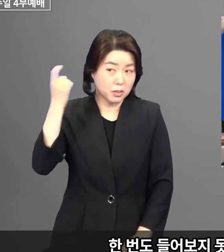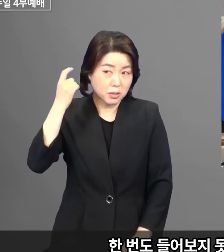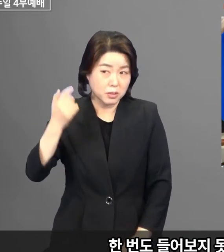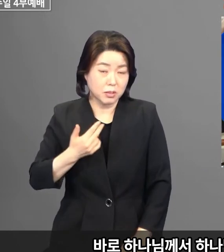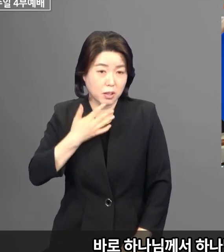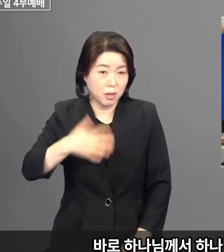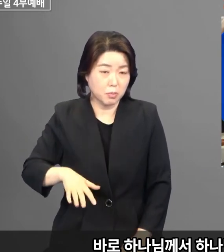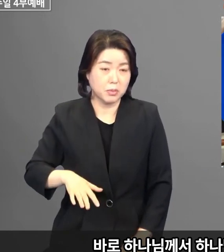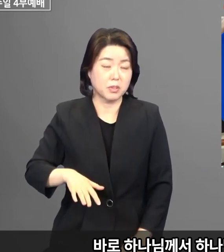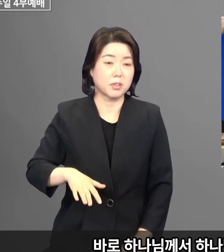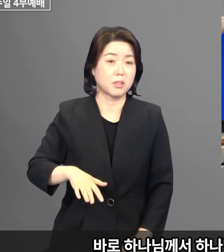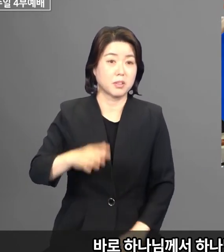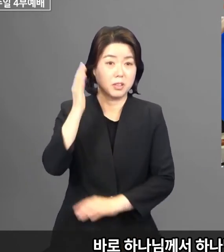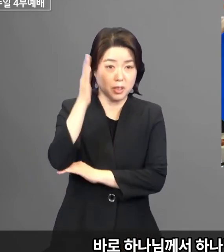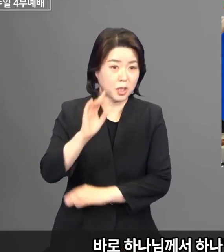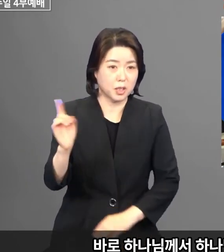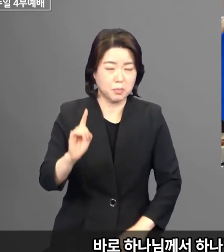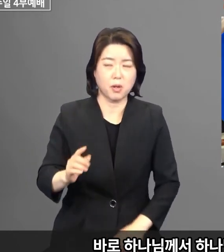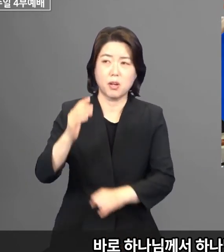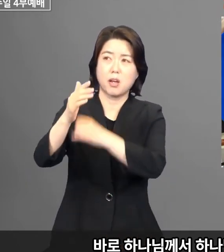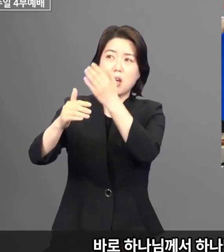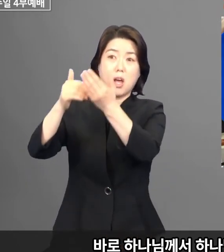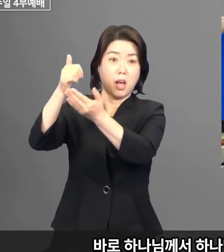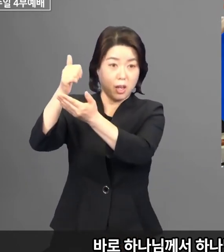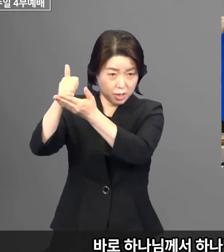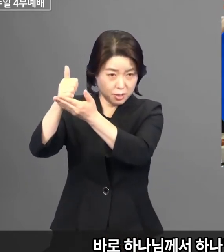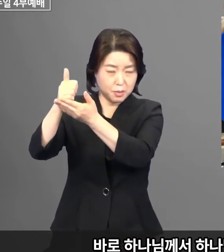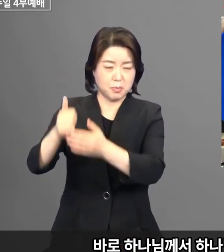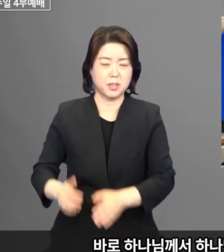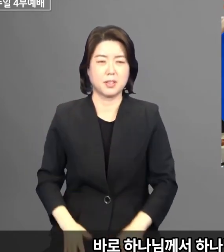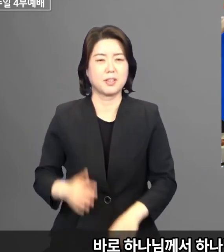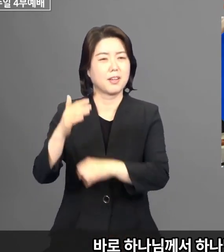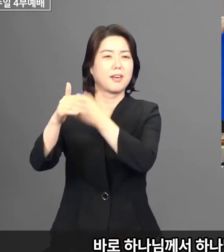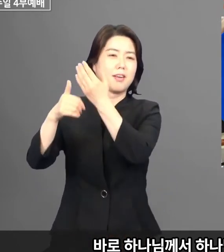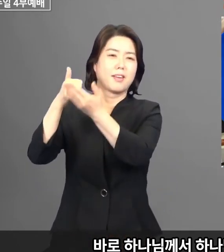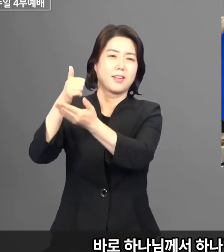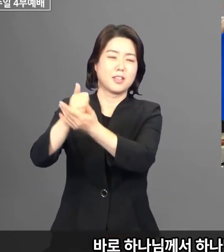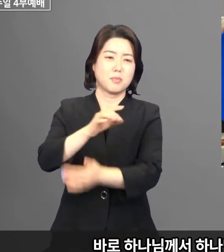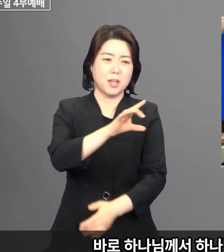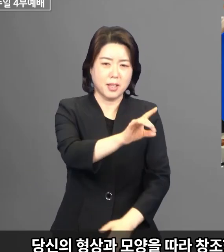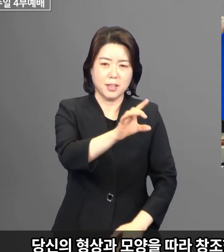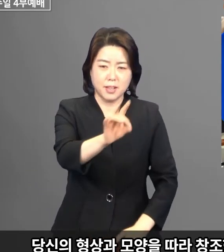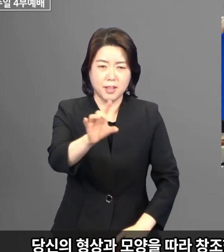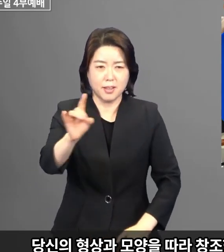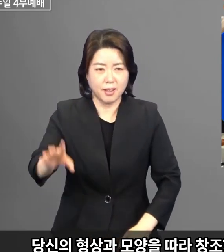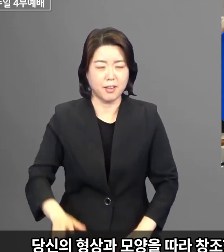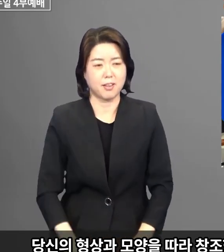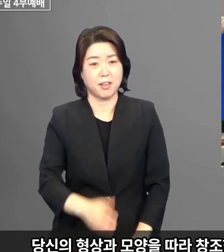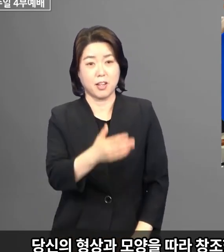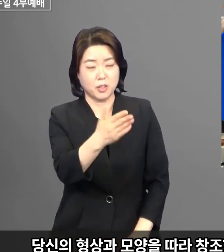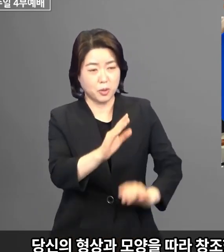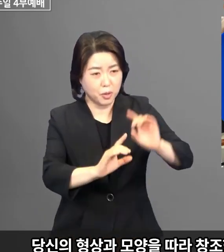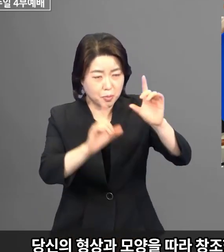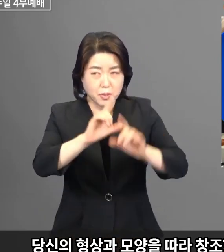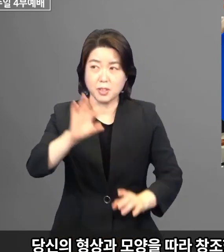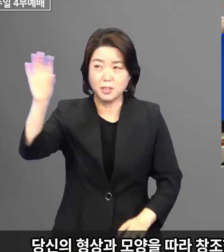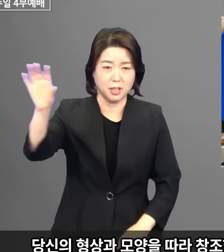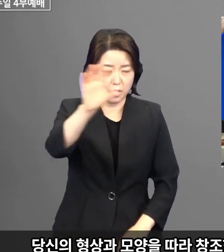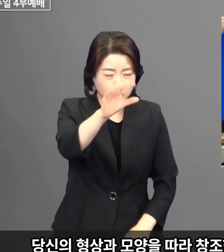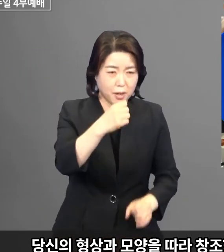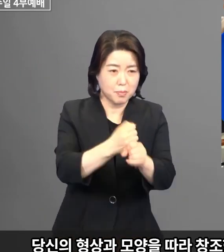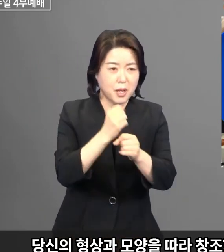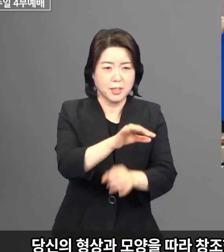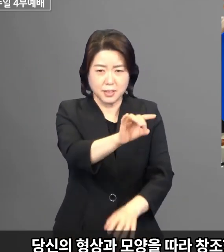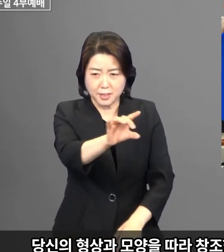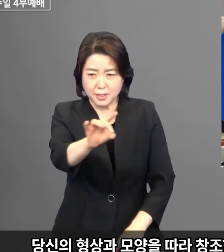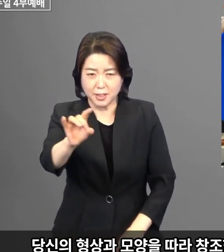이야기가 있다면 바로 하나님께서 한 사람 한 사람, 당신의 형상과 모양을 따라 창조한 그